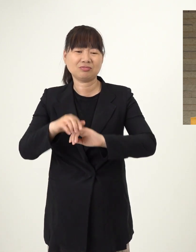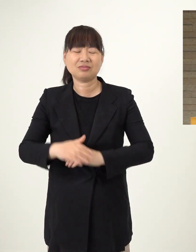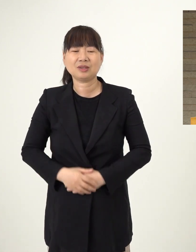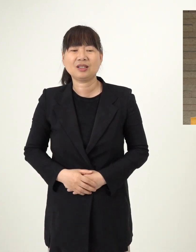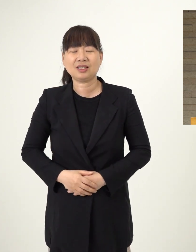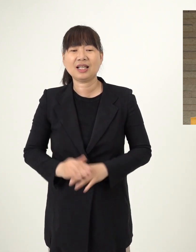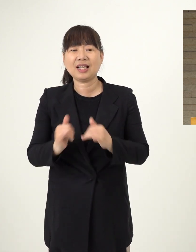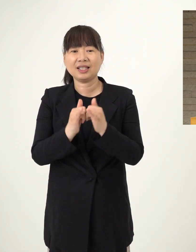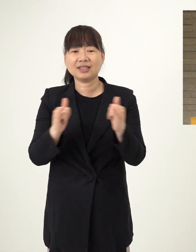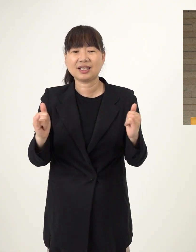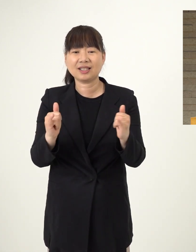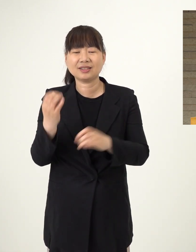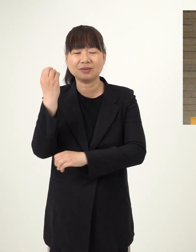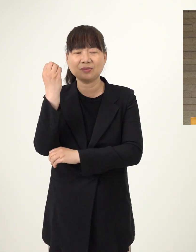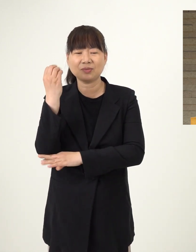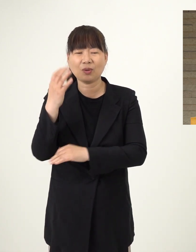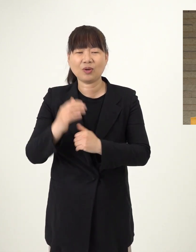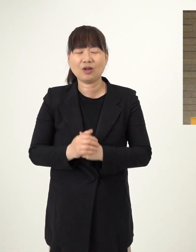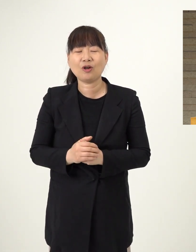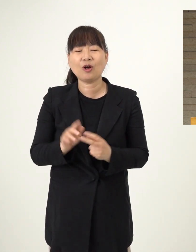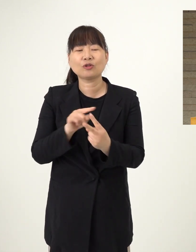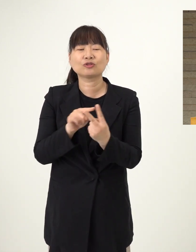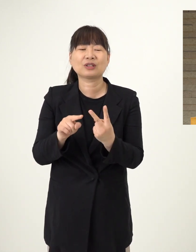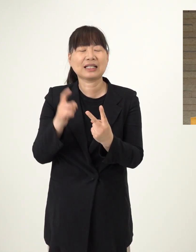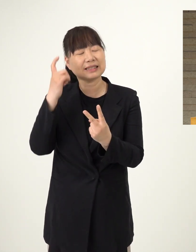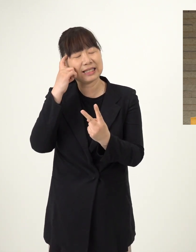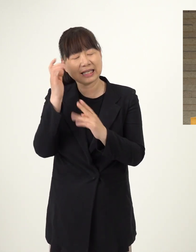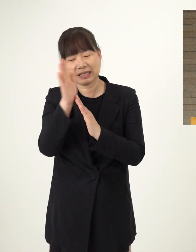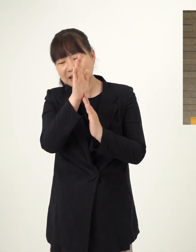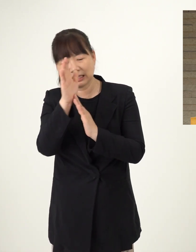기본적으로 더블 싱킹을 하고 살아간다.